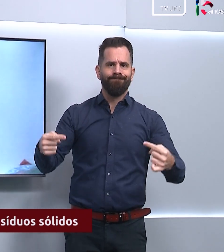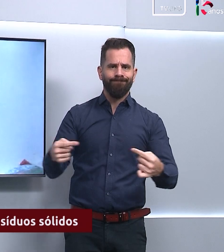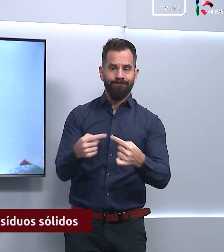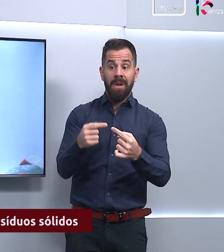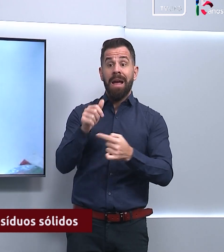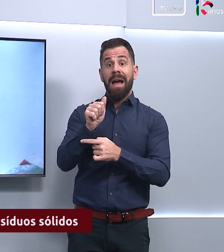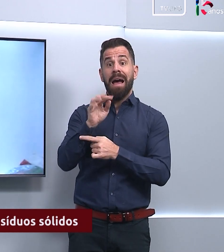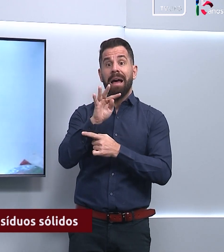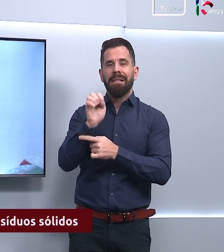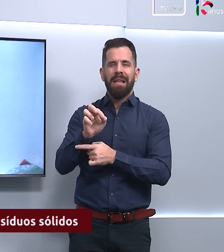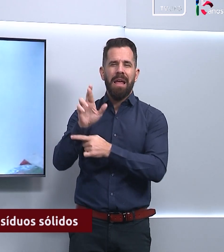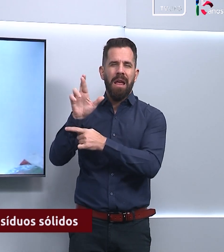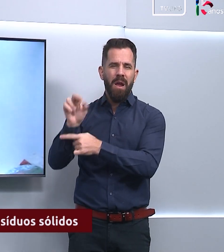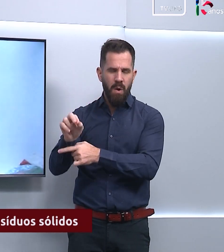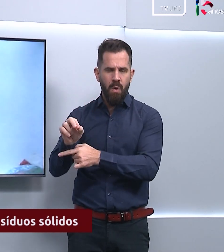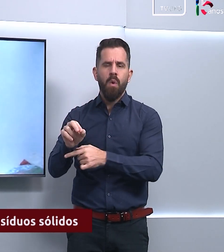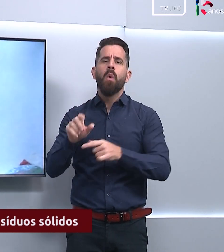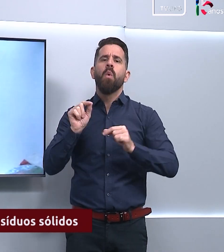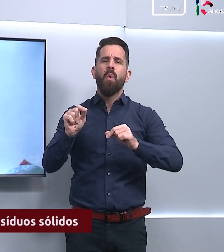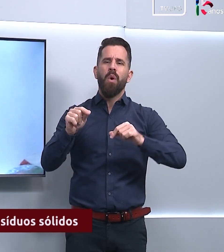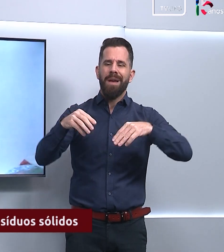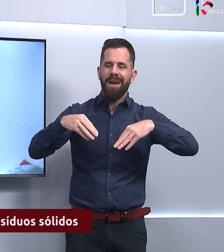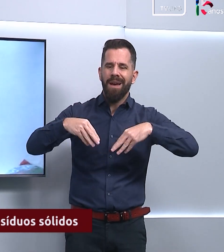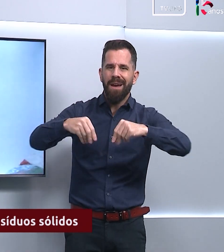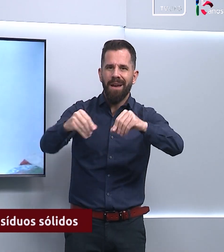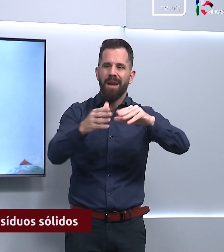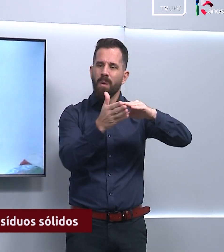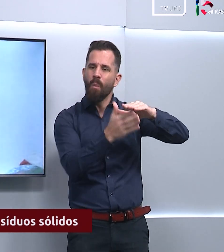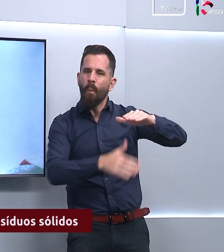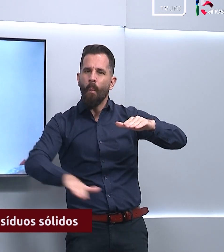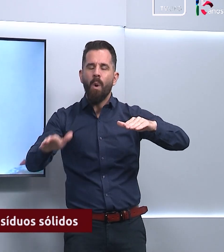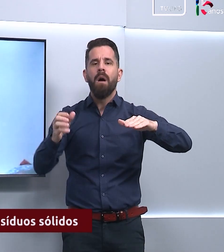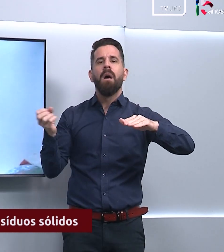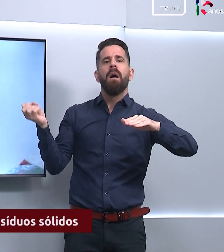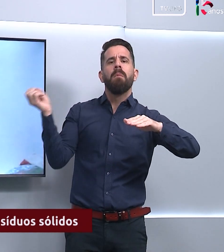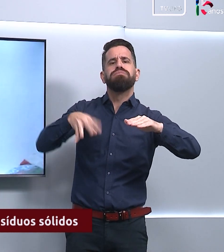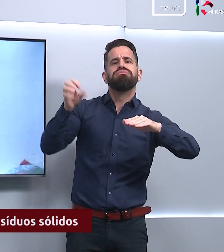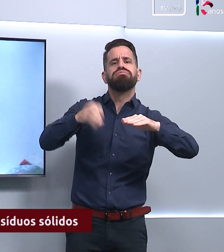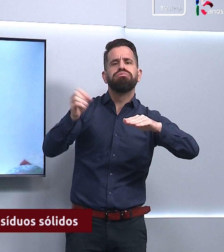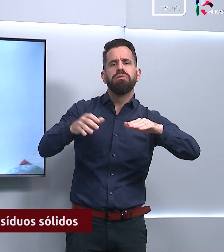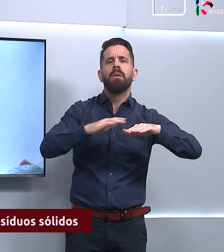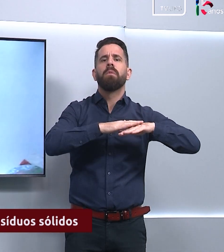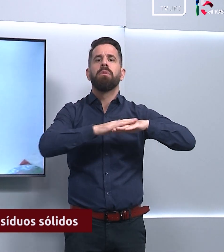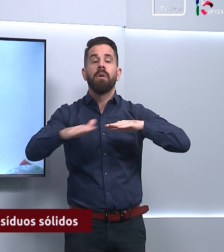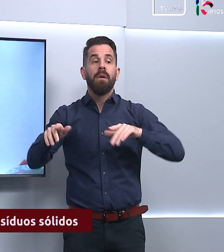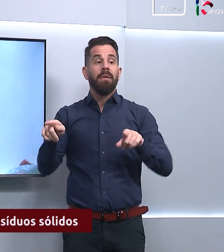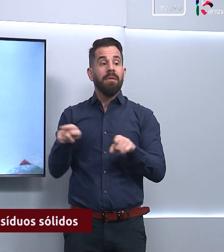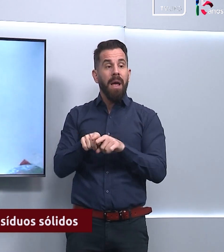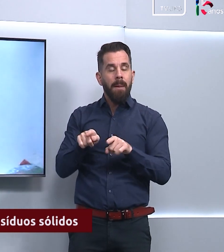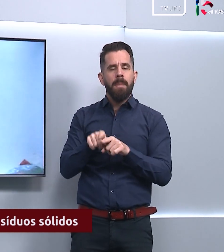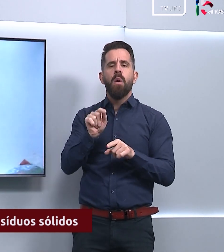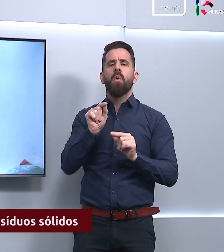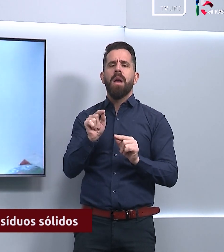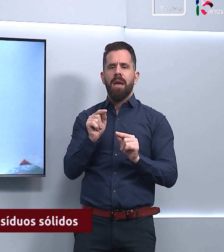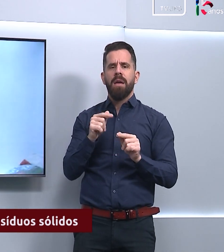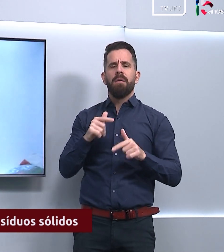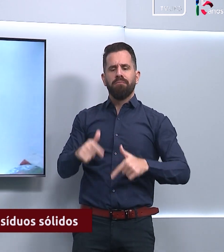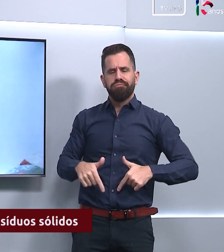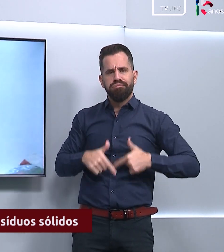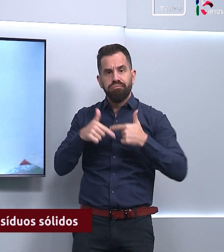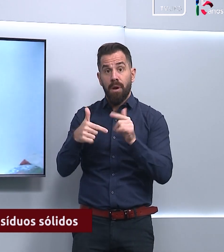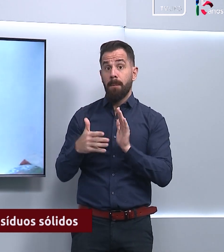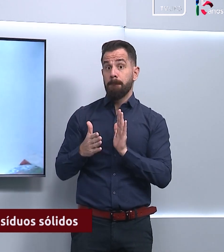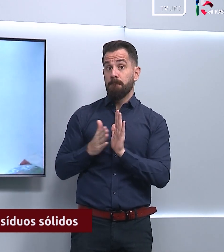coloquei da questão da logística reversa, que vem sendo providenciada e viabilizada em alguns lugares, em alguns